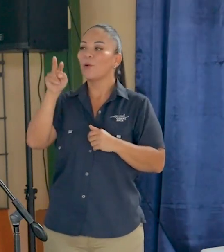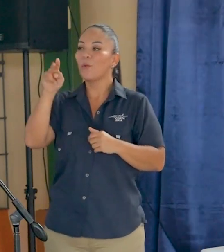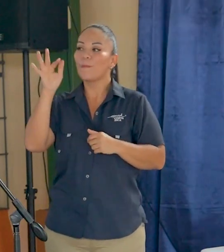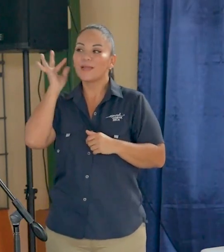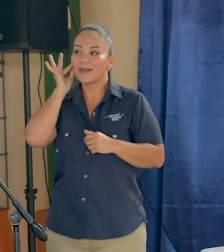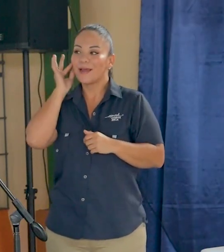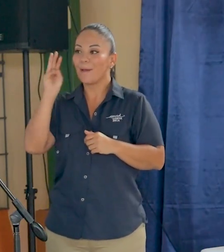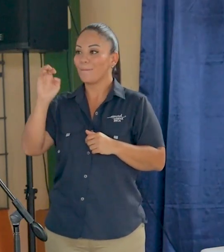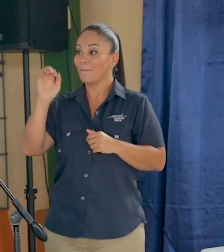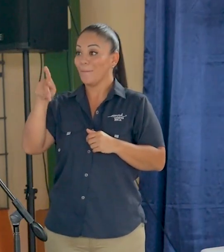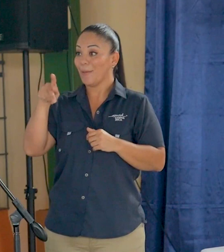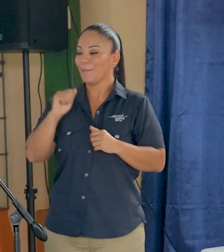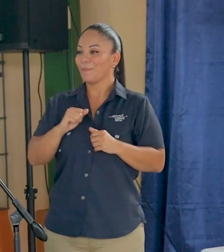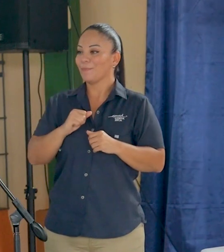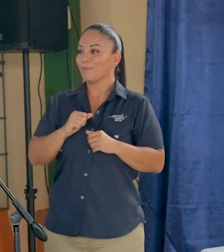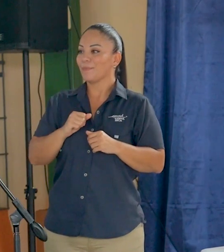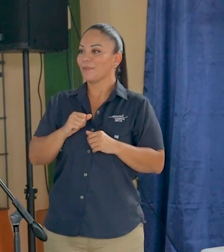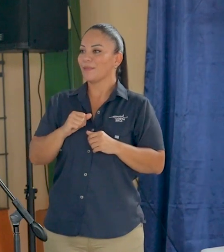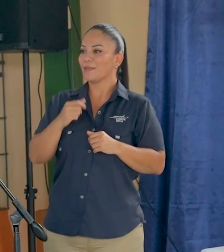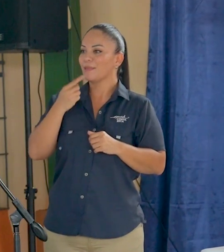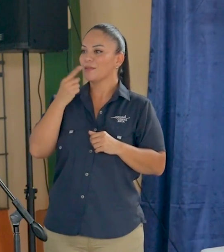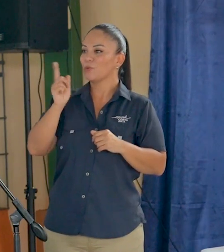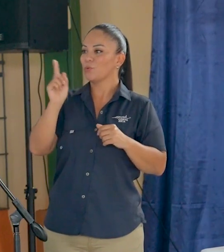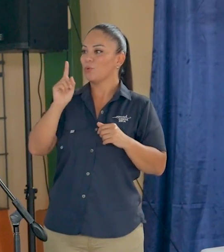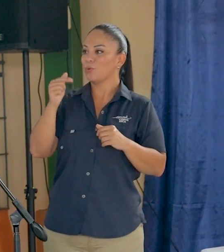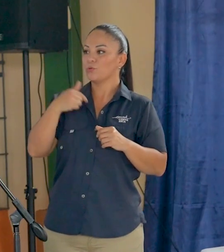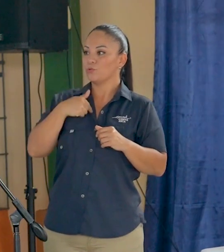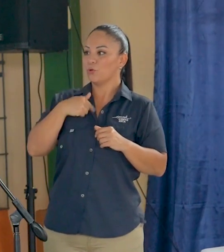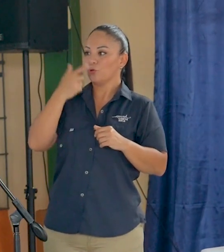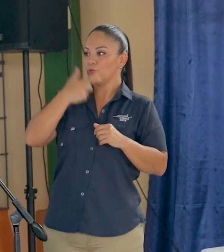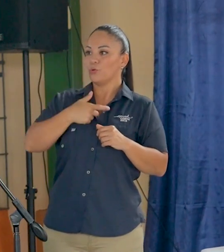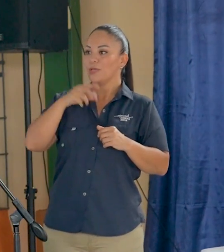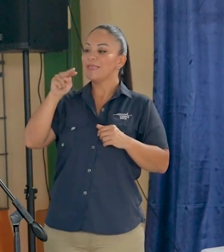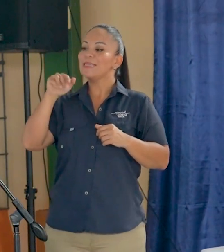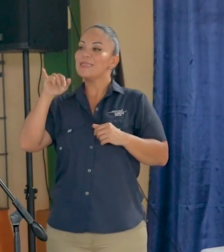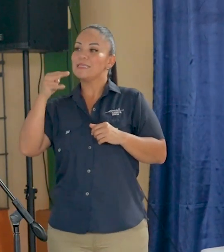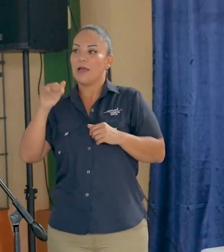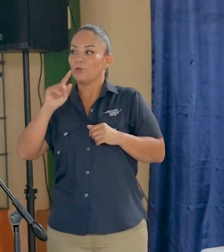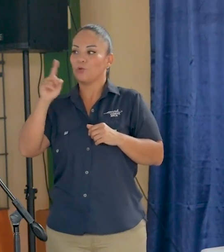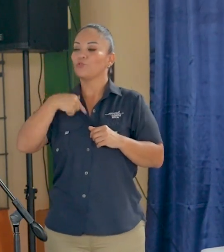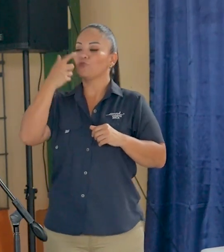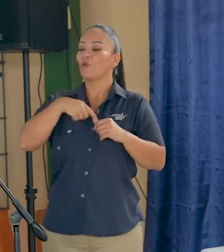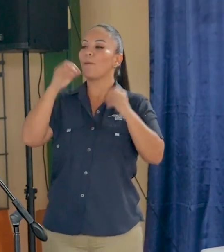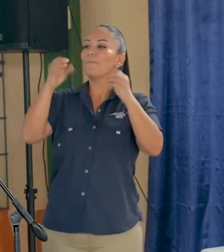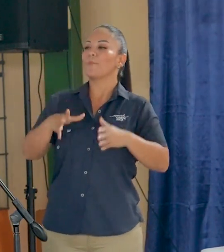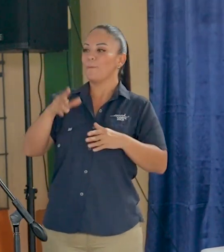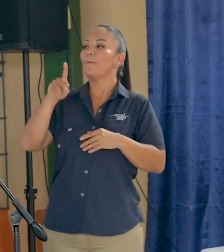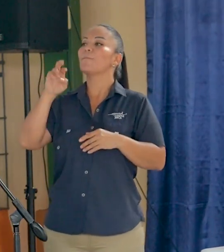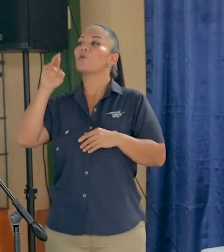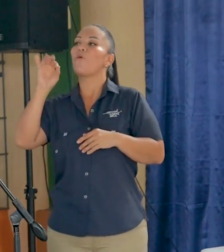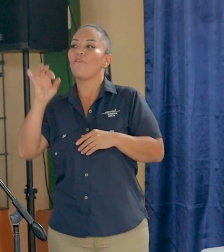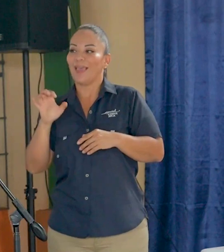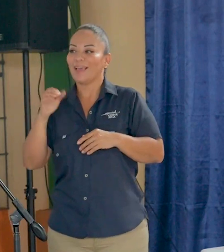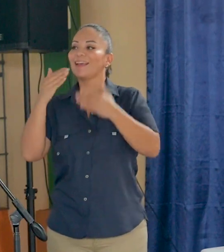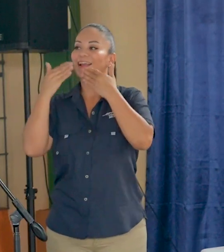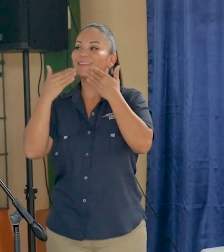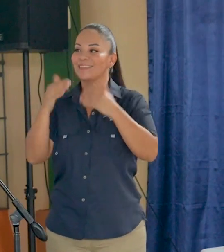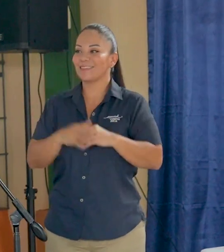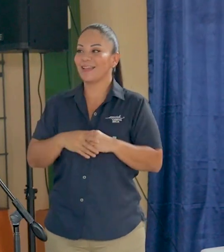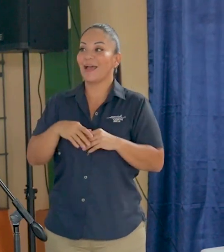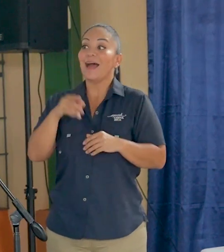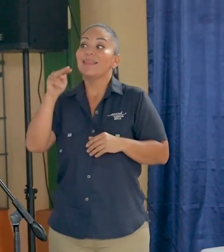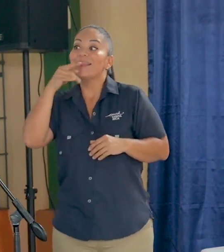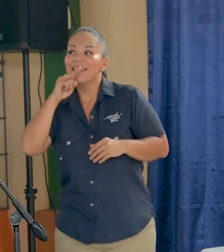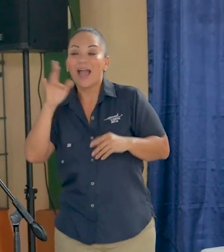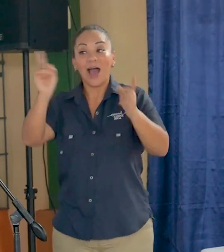del Ministerio de Educación Pública dijo, no, yo no soy niña, yo soy profe. Entonces, gracias, niña. Profe.